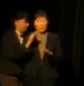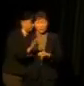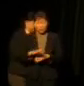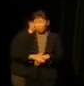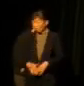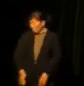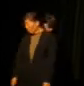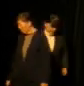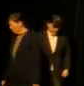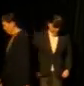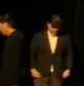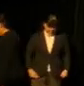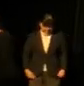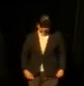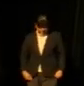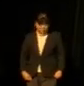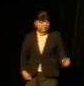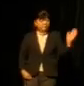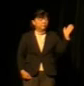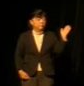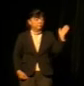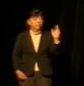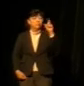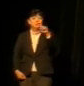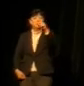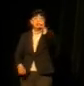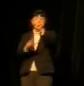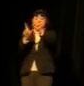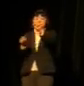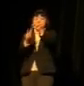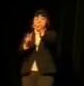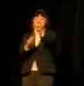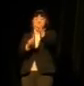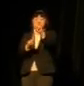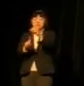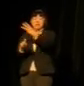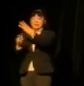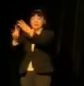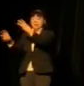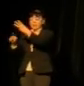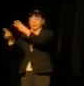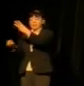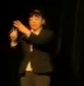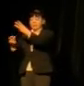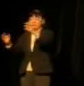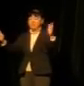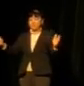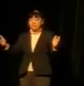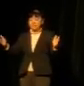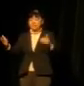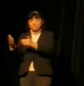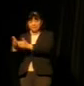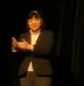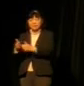次、この写真はですね、11月21日から3月31日まで7つの学校